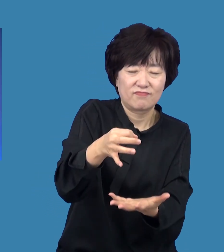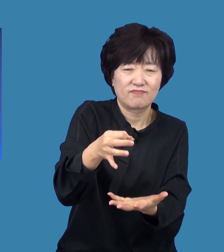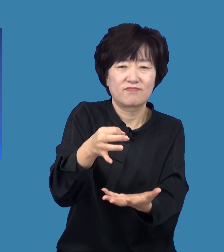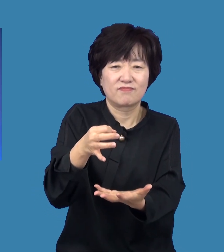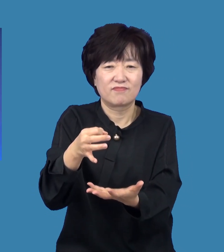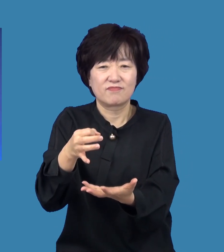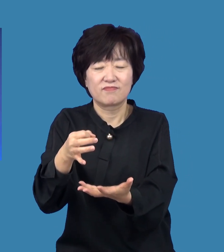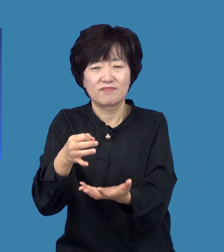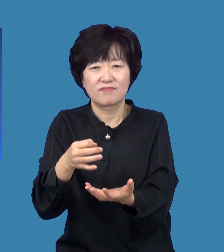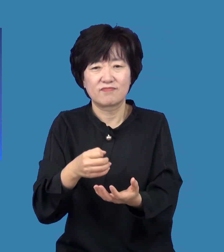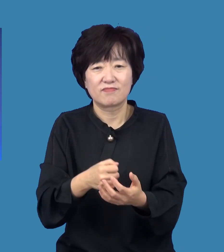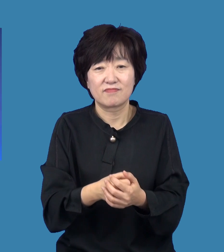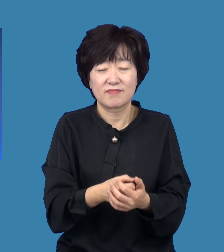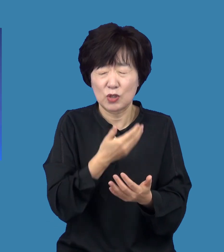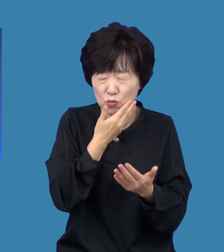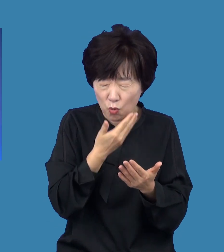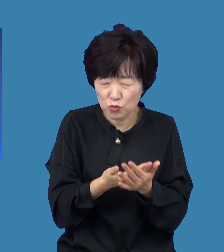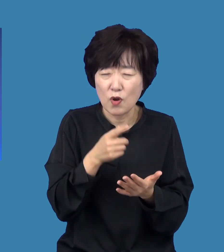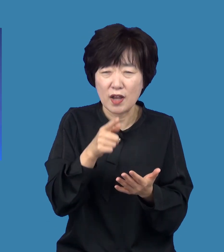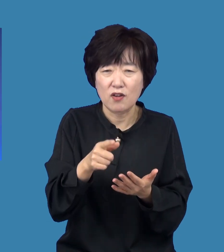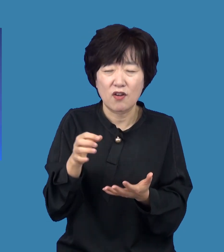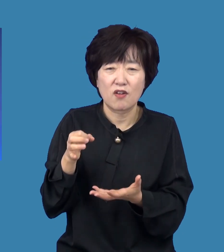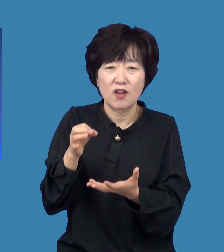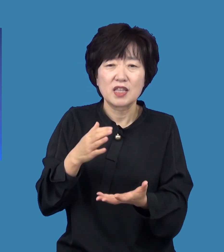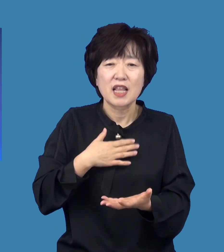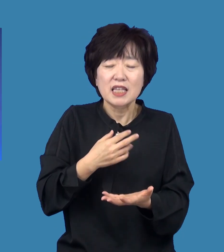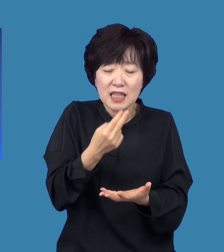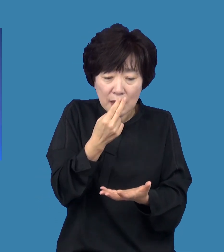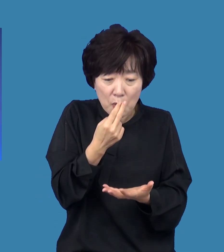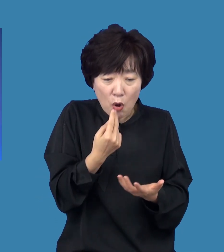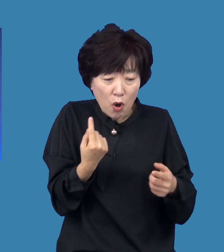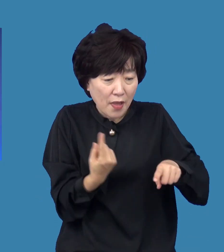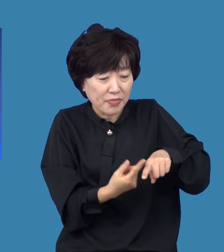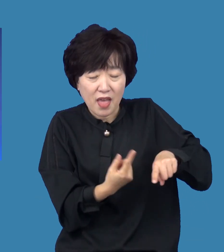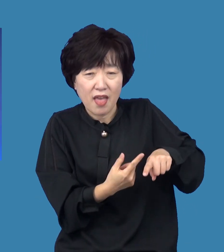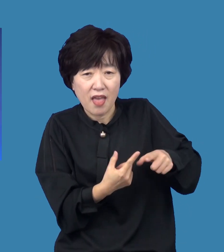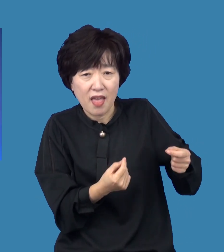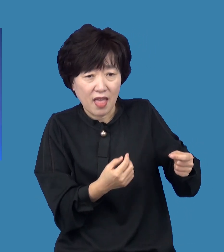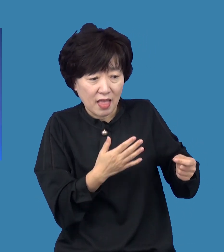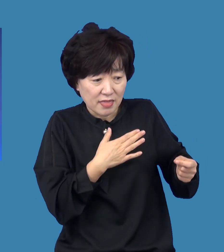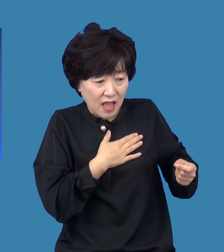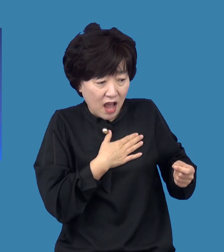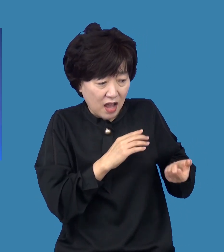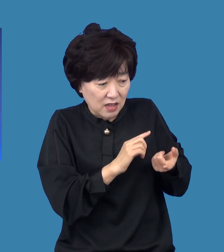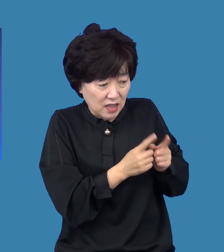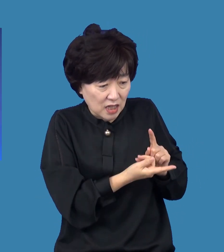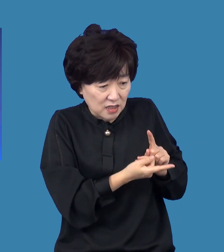재물은 사실은 뭐를 상징하는 거예요? 내 생명을 상징하는 거잖아. 나 대신 죽는 거잖아.